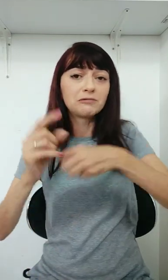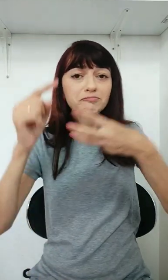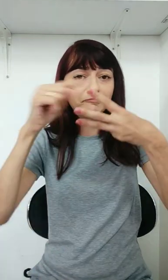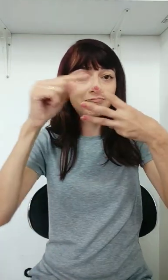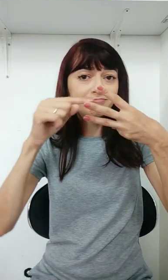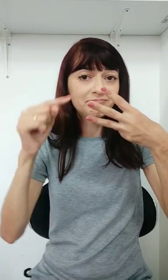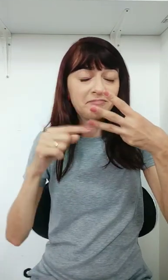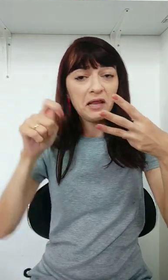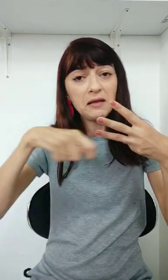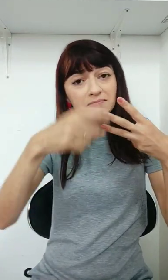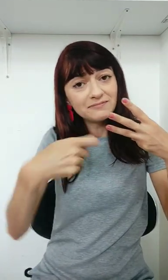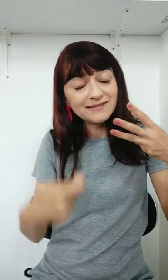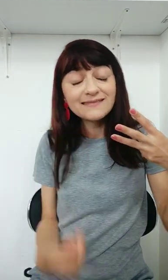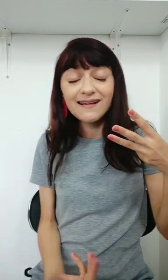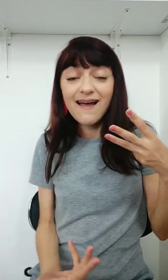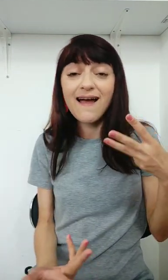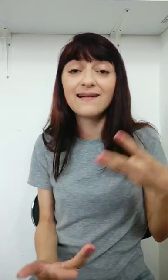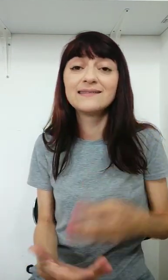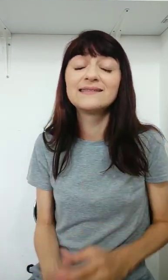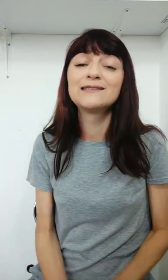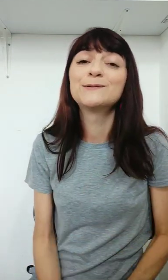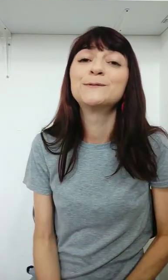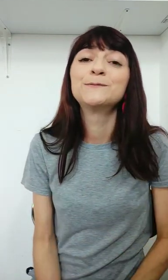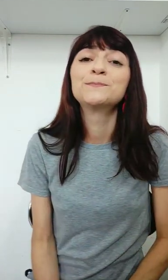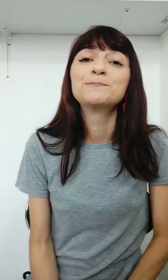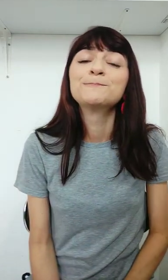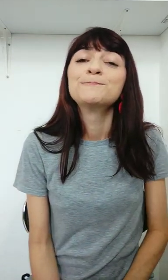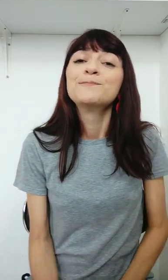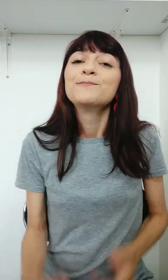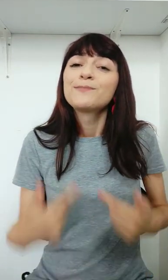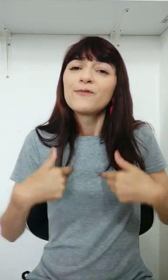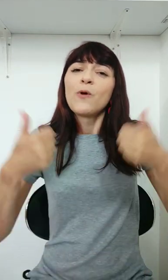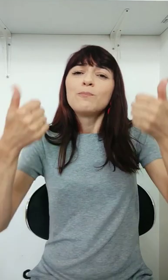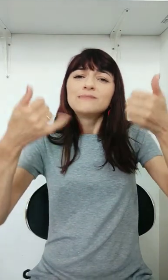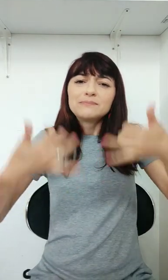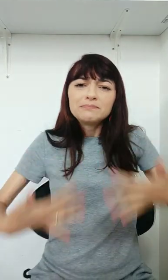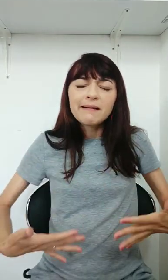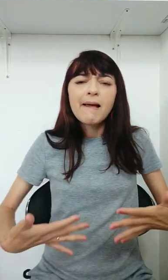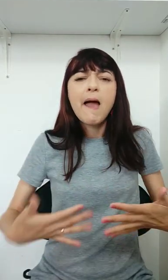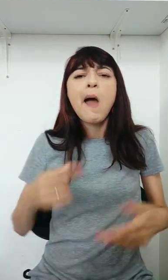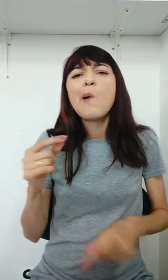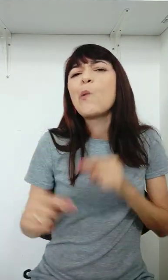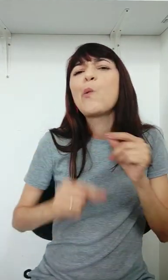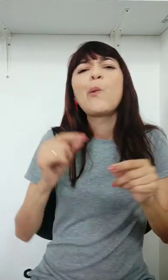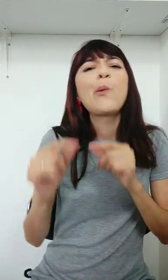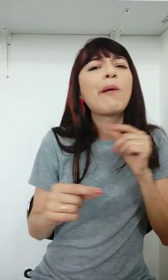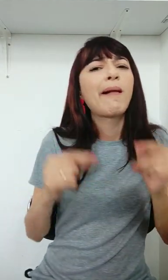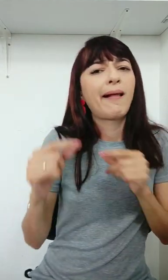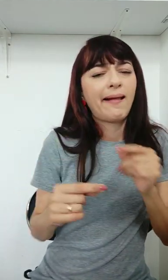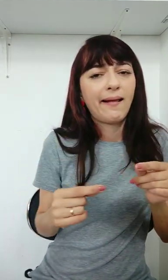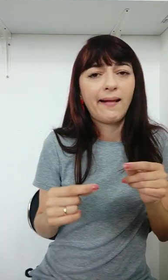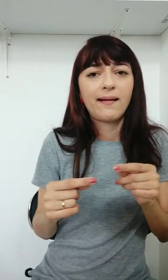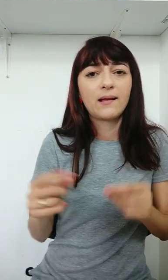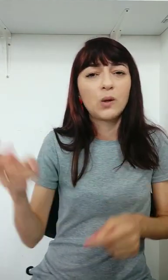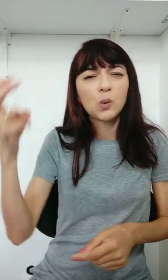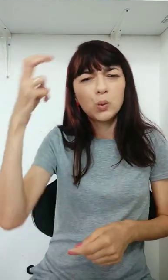ok? Temos esses três sinais. E eu vou explicar para vocês um pouco, né, a respeito